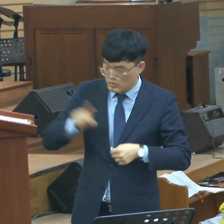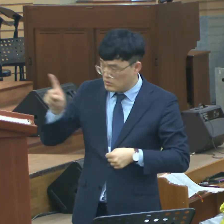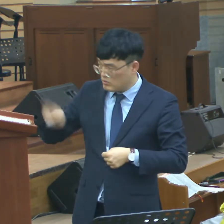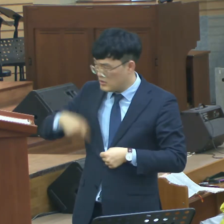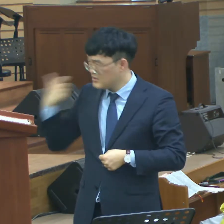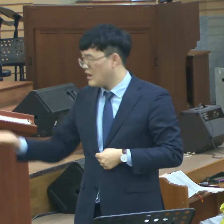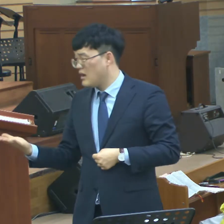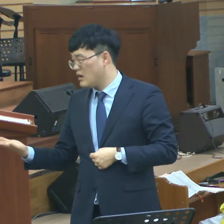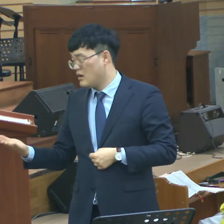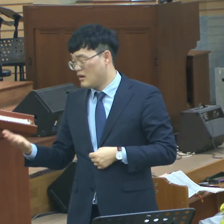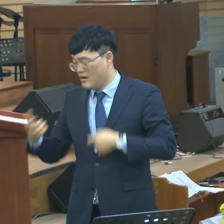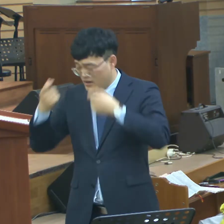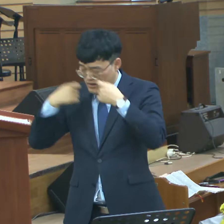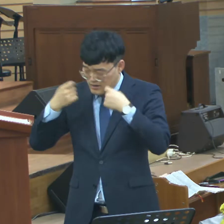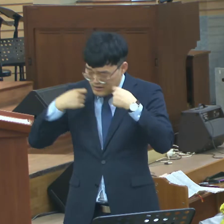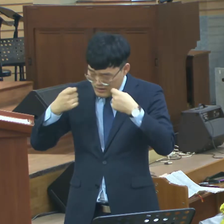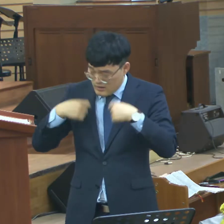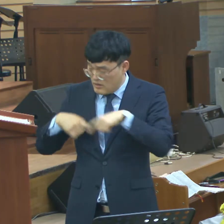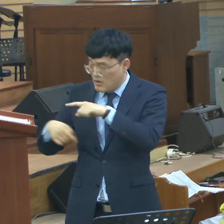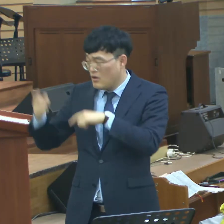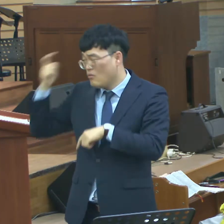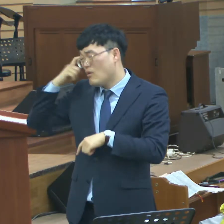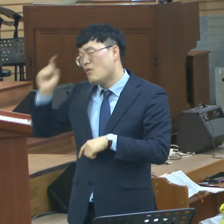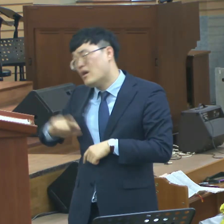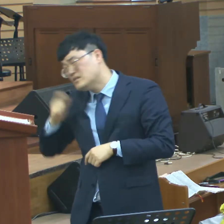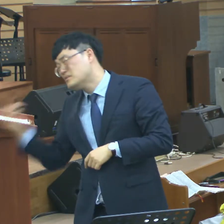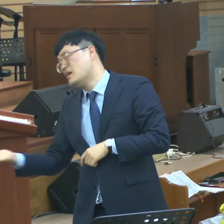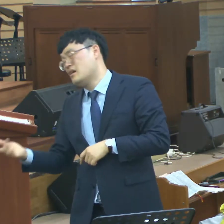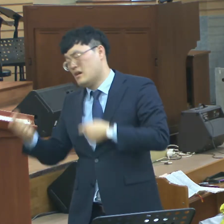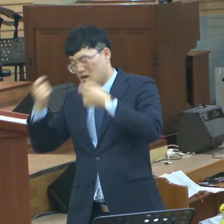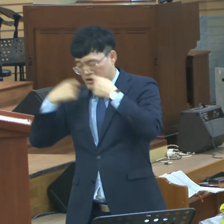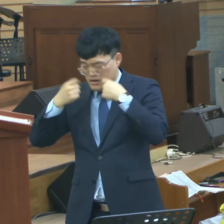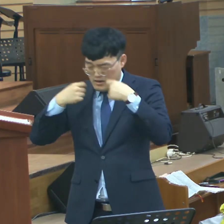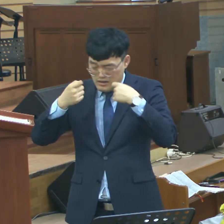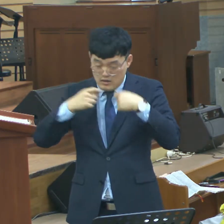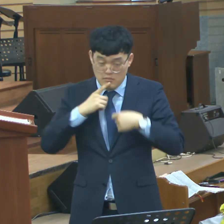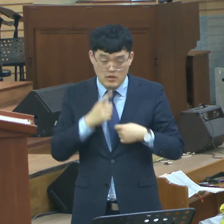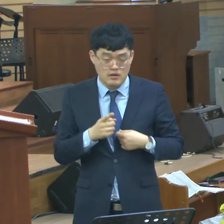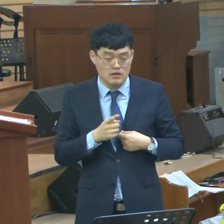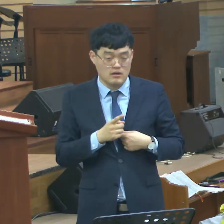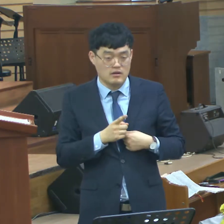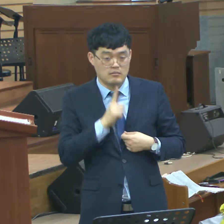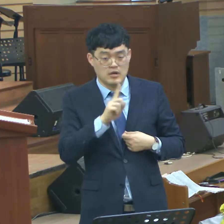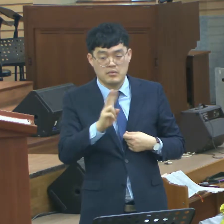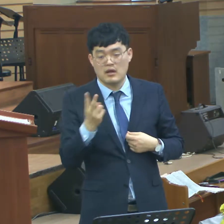당신 왜 왔어? 이렇게 묻는다. 얘기가 완전히 달라집니다.